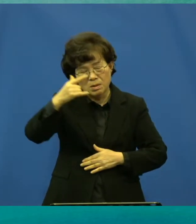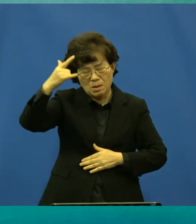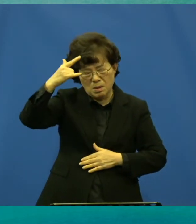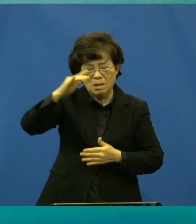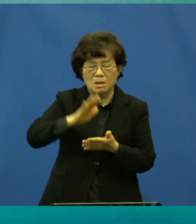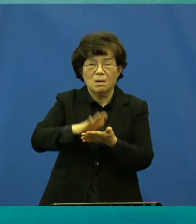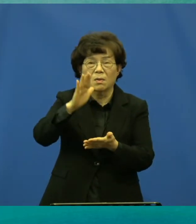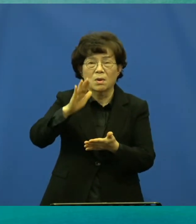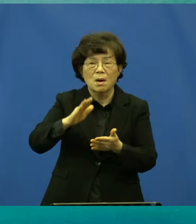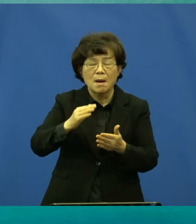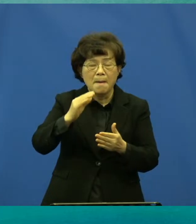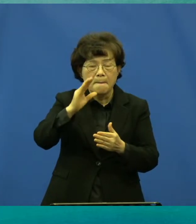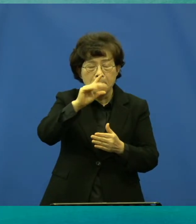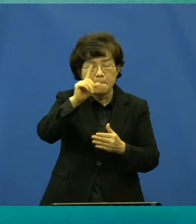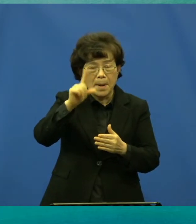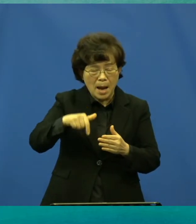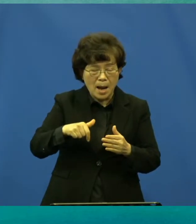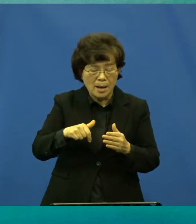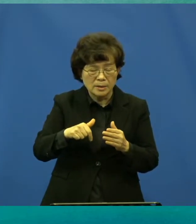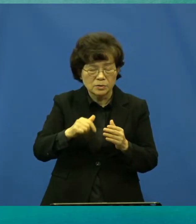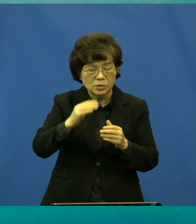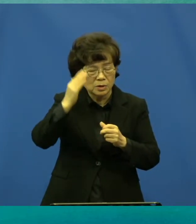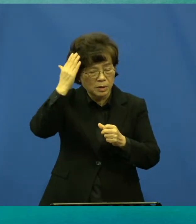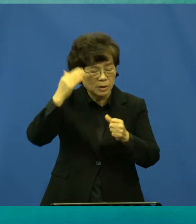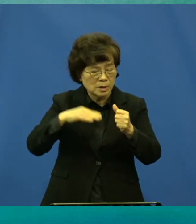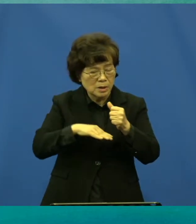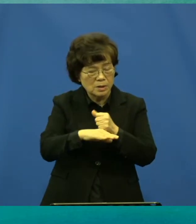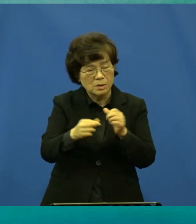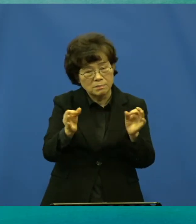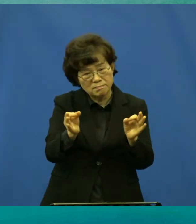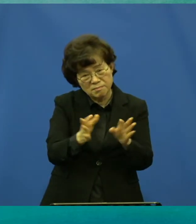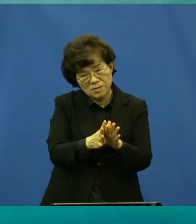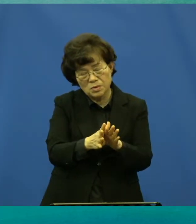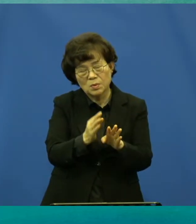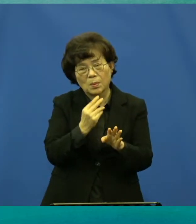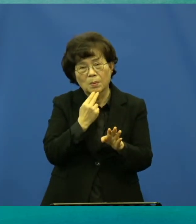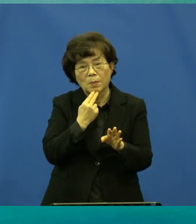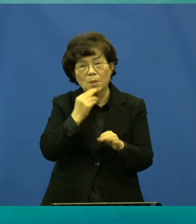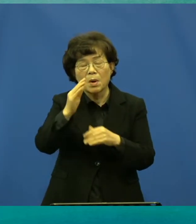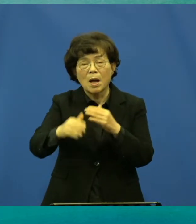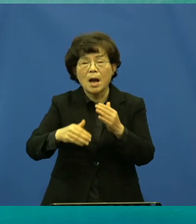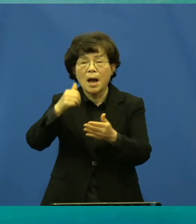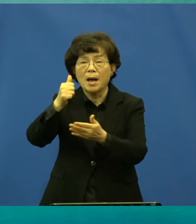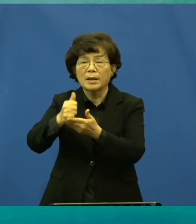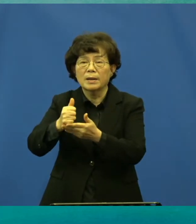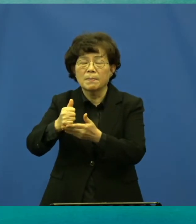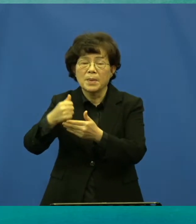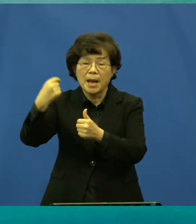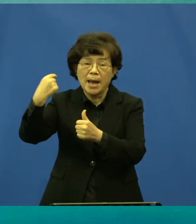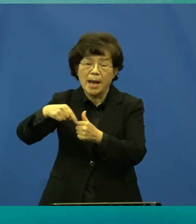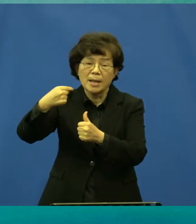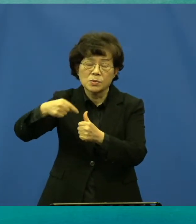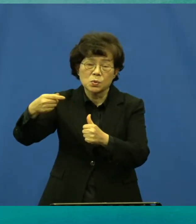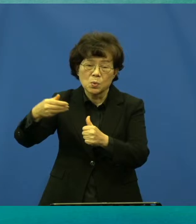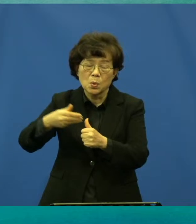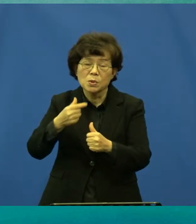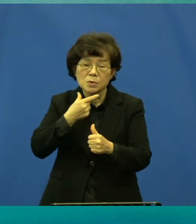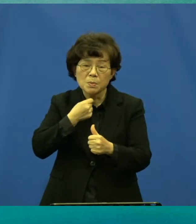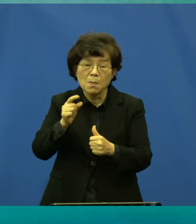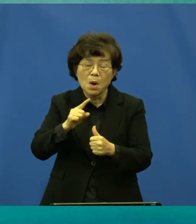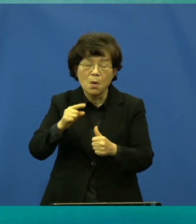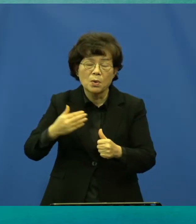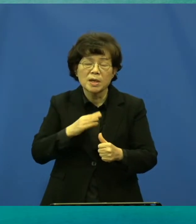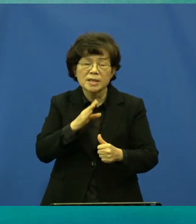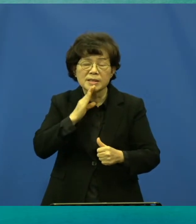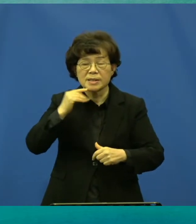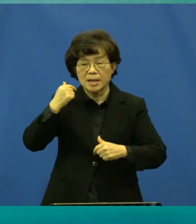그러나 박넝쿨의 그늘은 일시적이었다는 거예요. 여러분, 하나님은 무엇을 가르쳐 주고자 합니까? 우리의 진정한 기쁨은